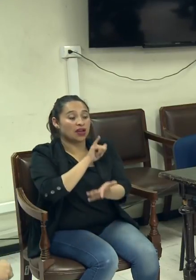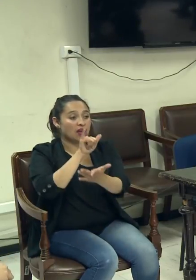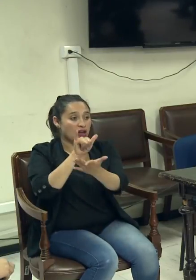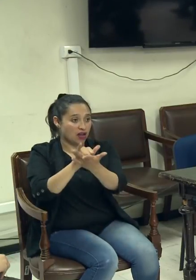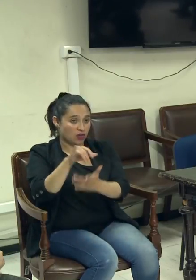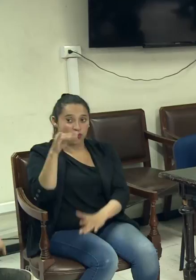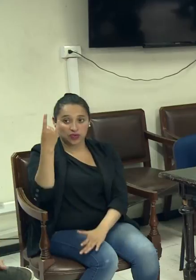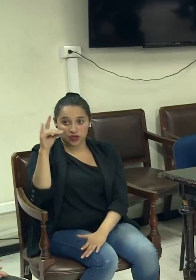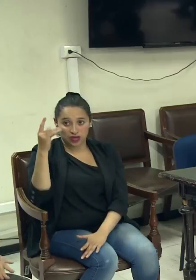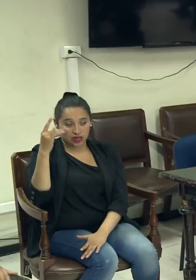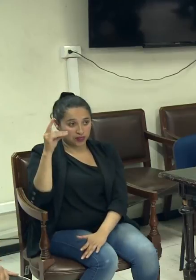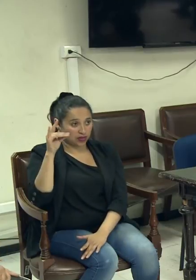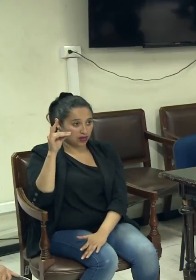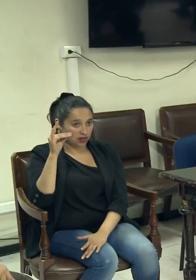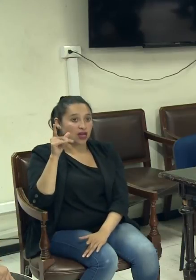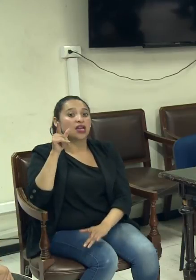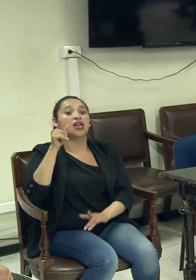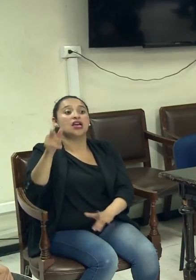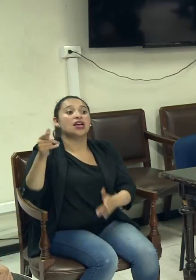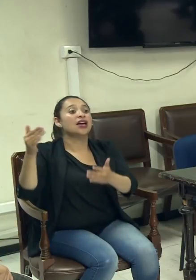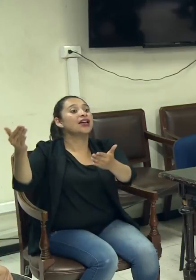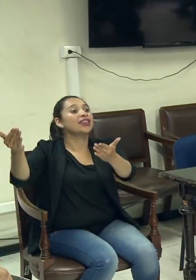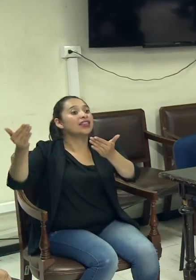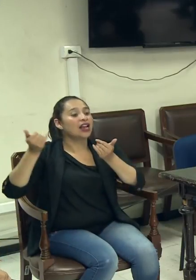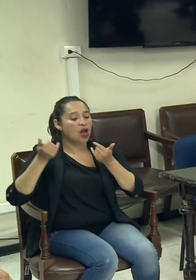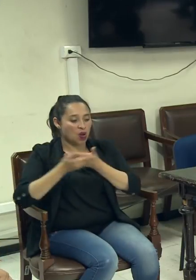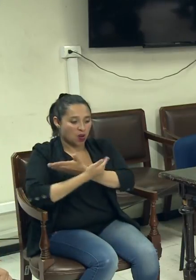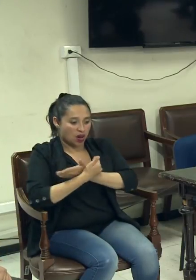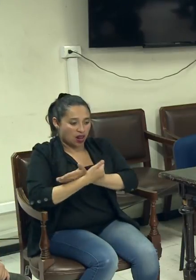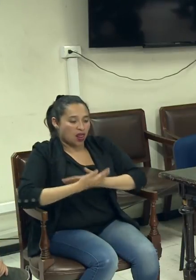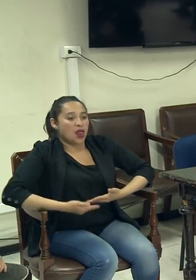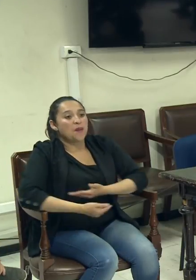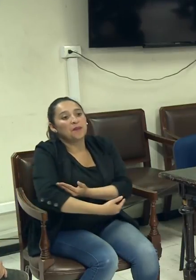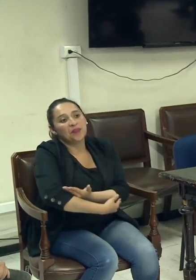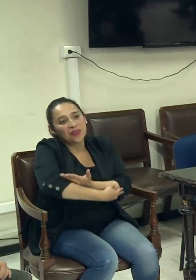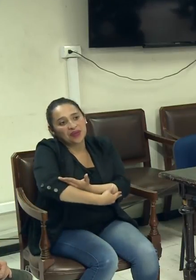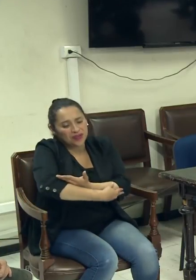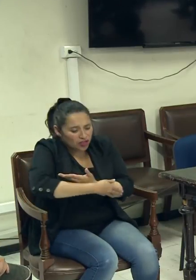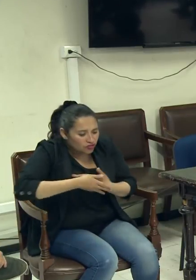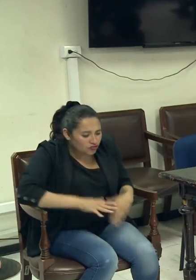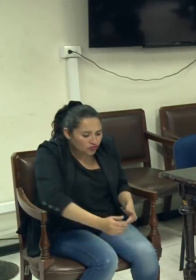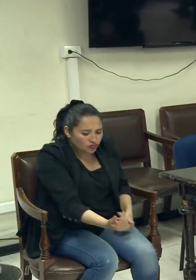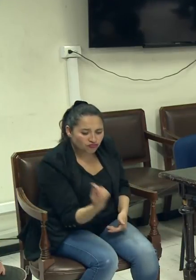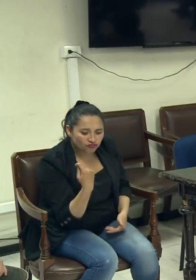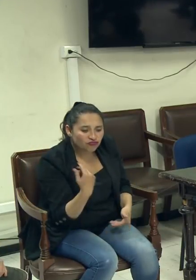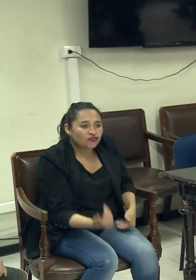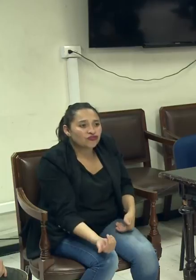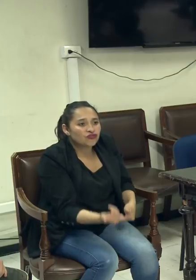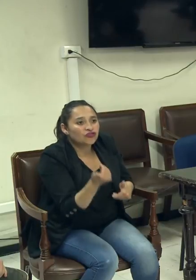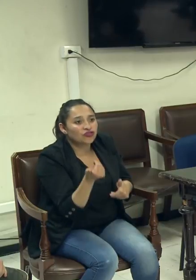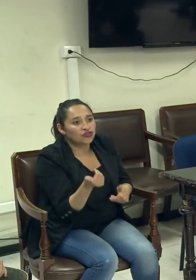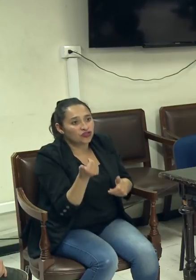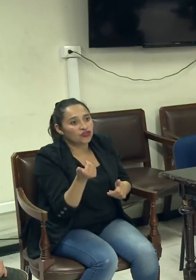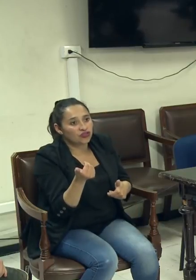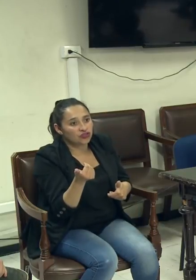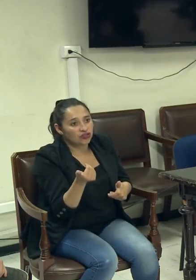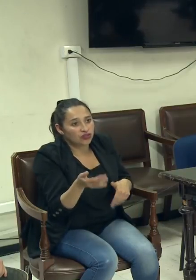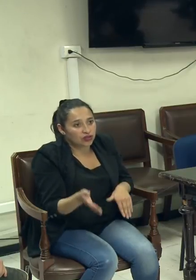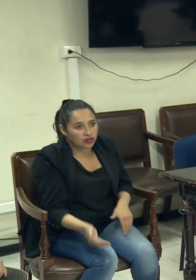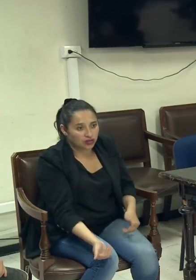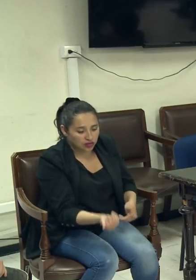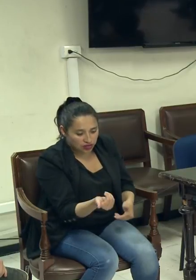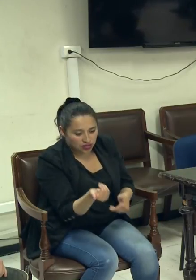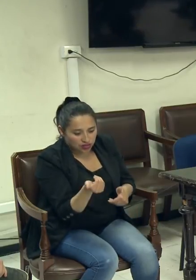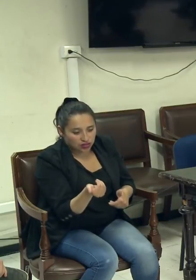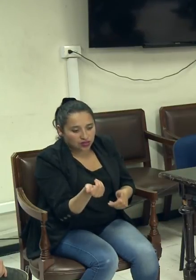Y tu compañera te dice: oye, Francesca, yo sé diferenciar el beso de un hombre